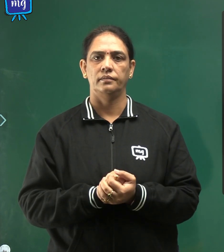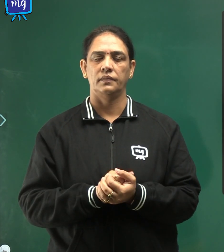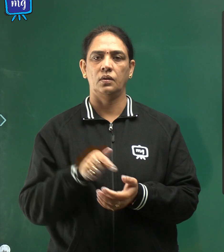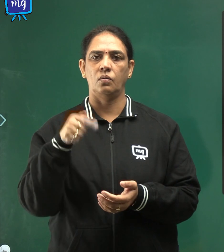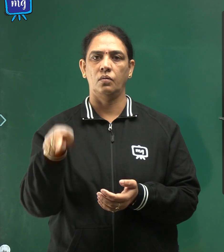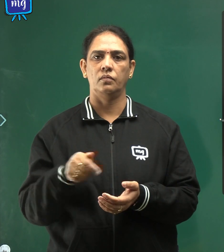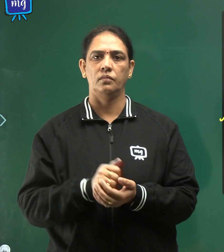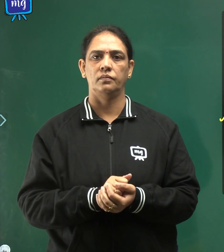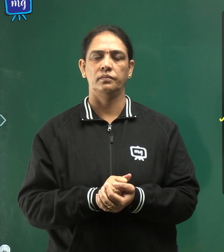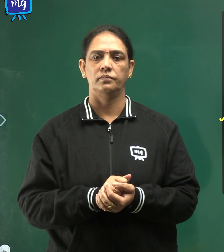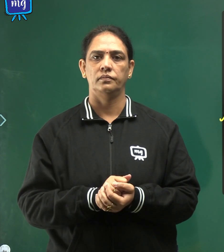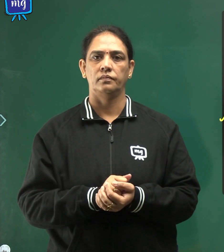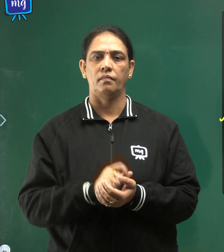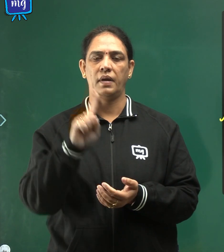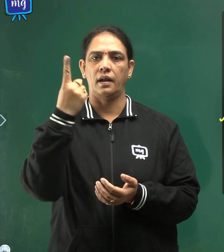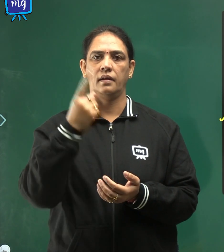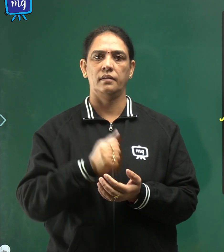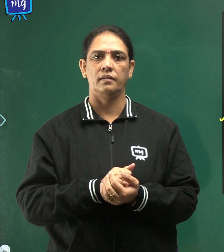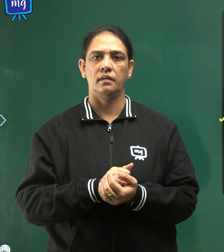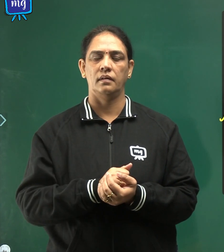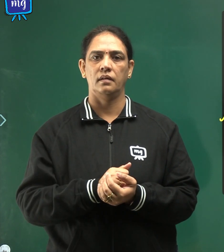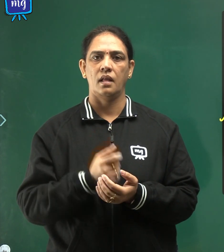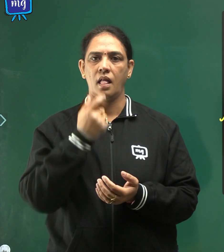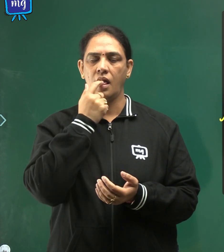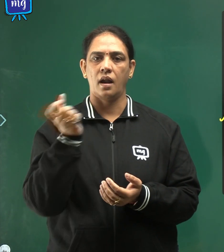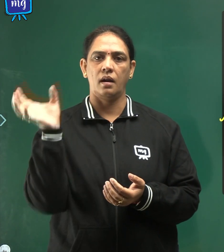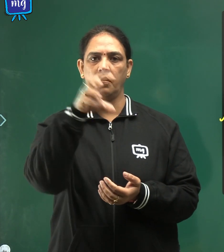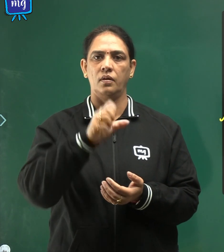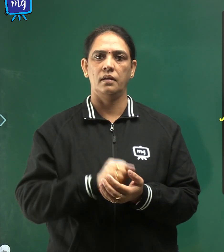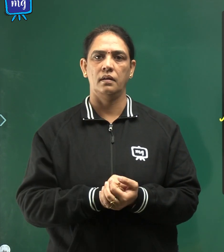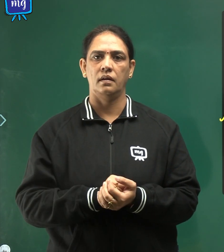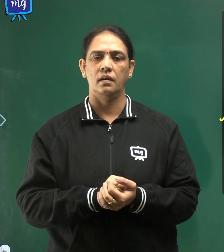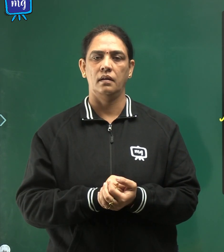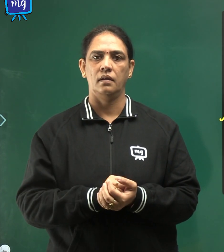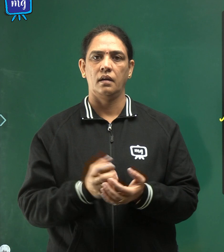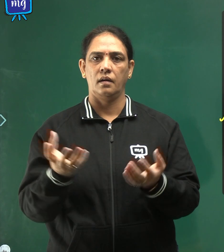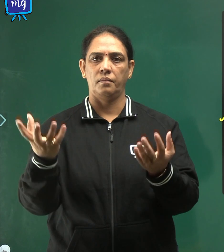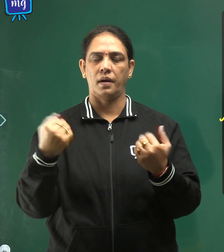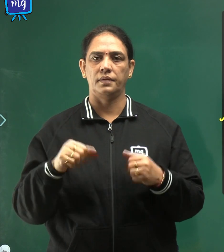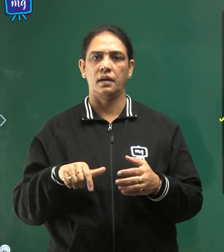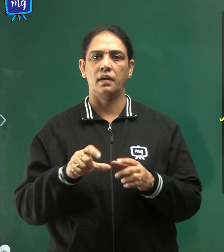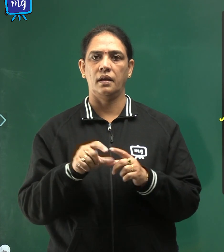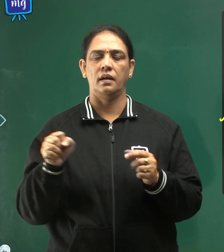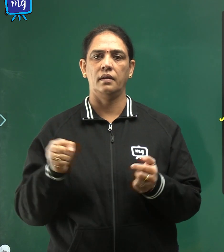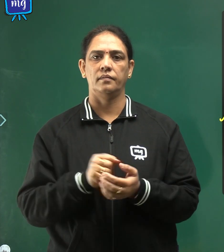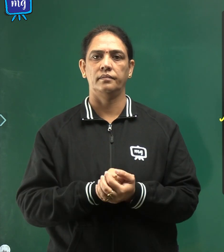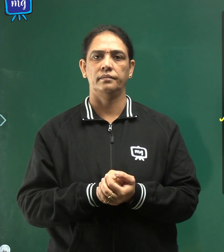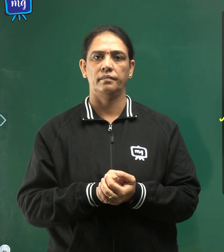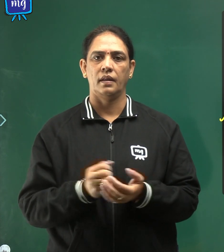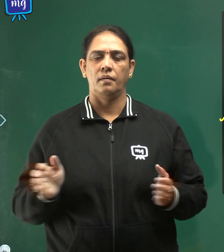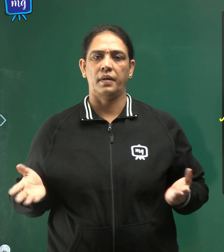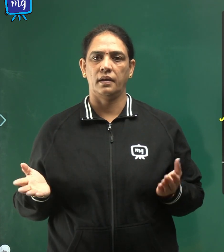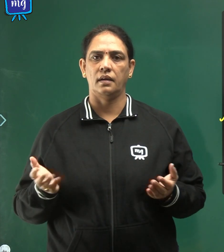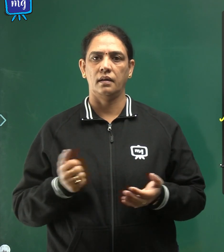तो पहला, लाल गेंद प्राप्त करने की